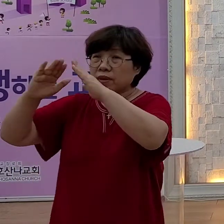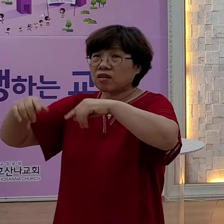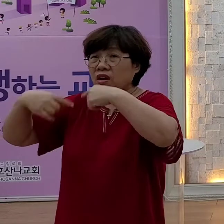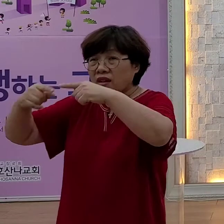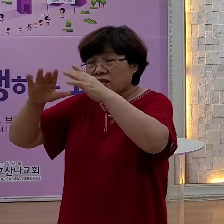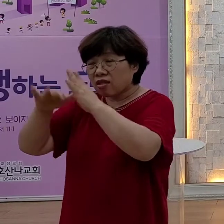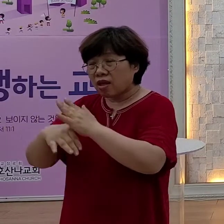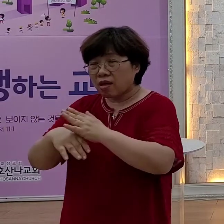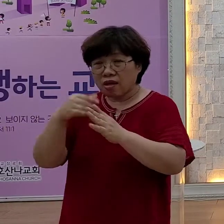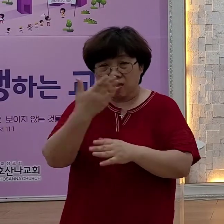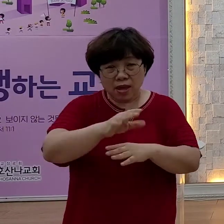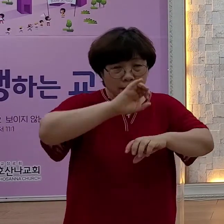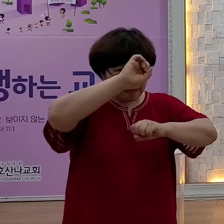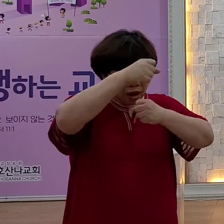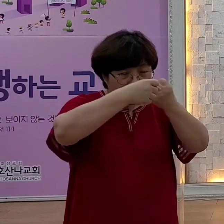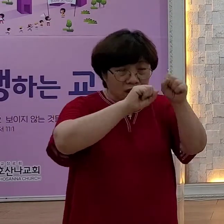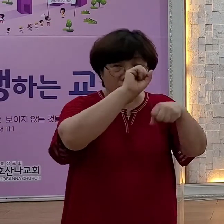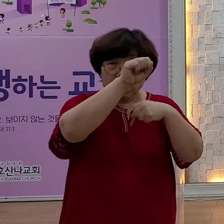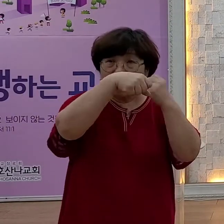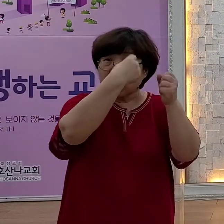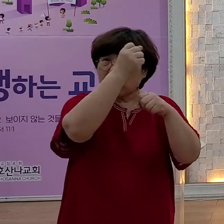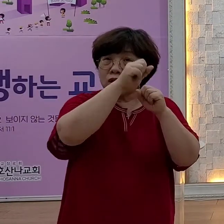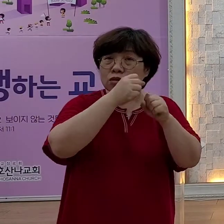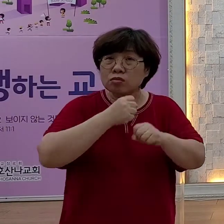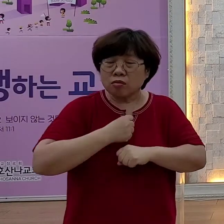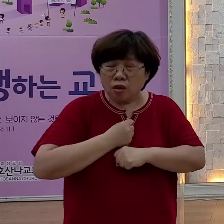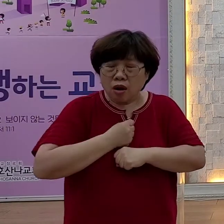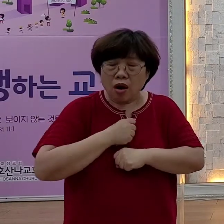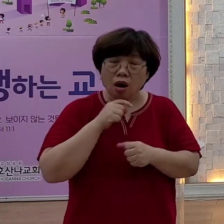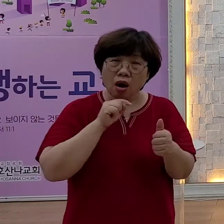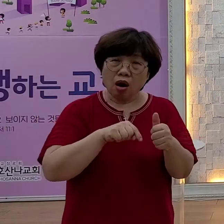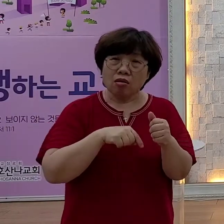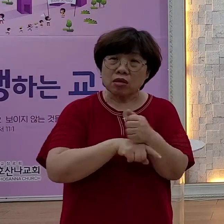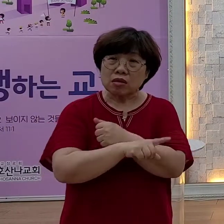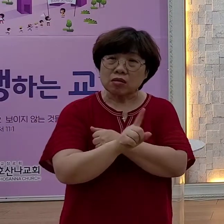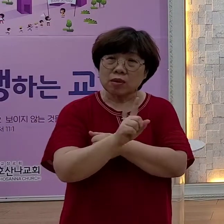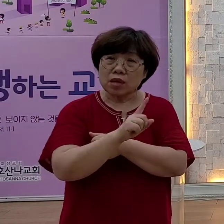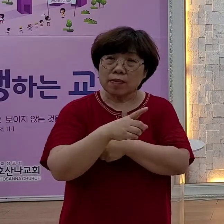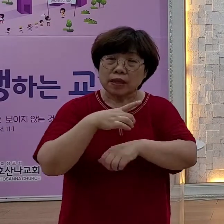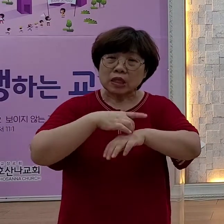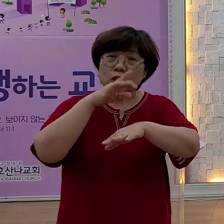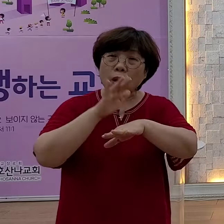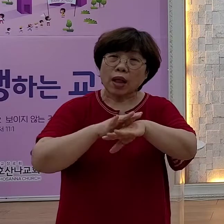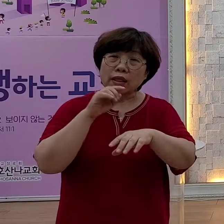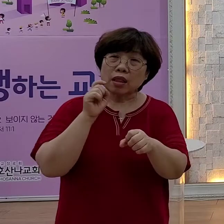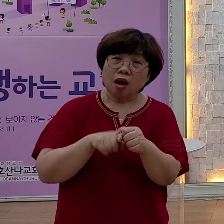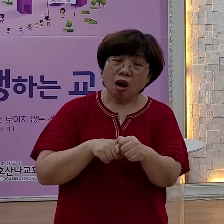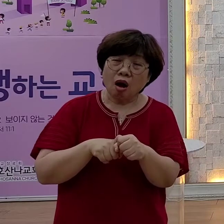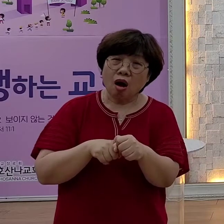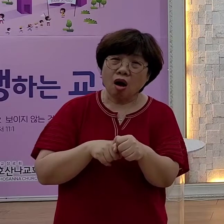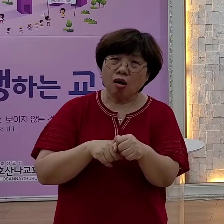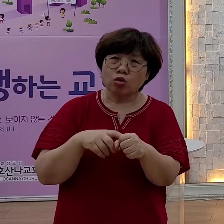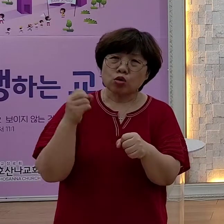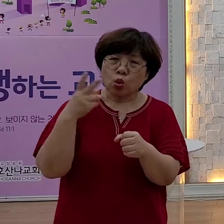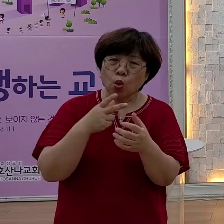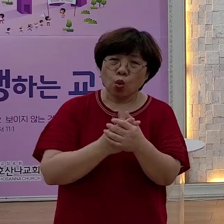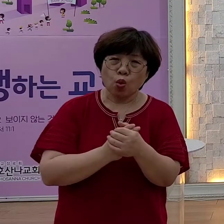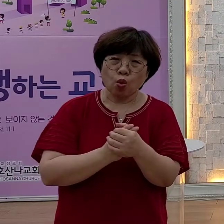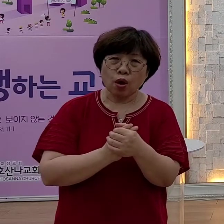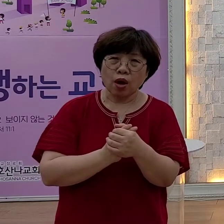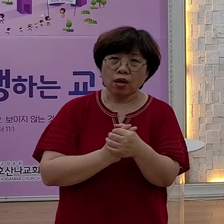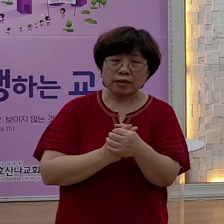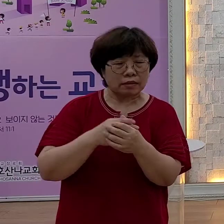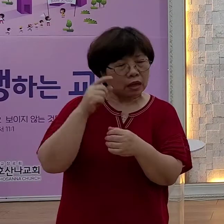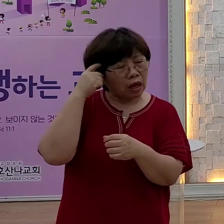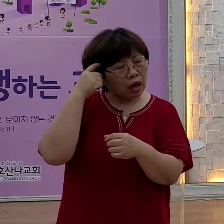말했어요. 이 어떤 뜻인지 이해가 되시죠? 예, 말 그대로 습관적으로 또는